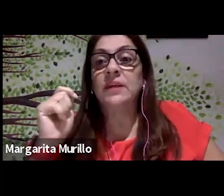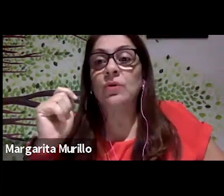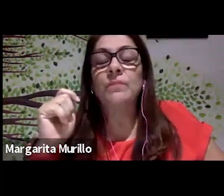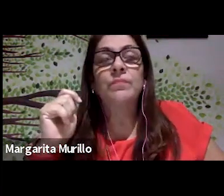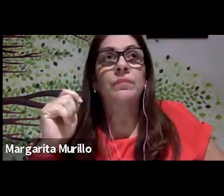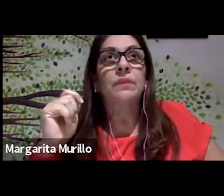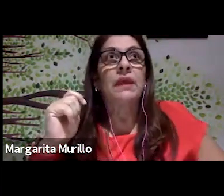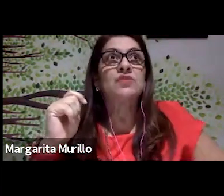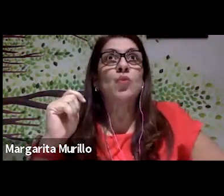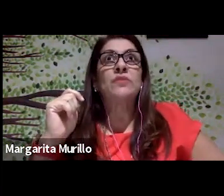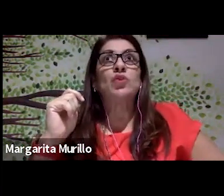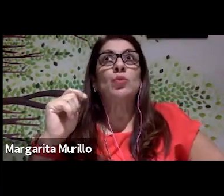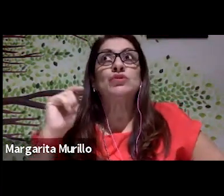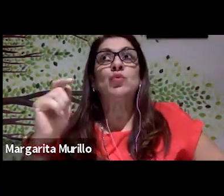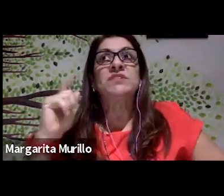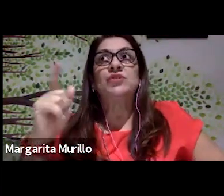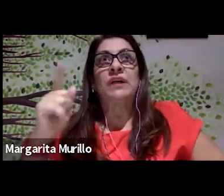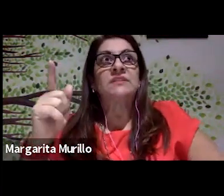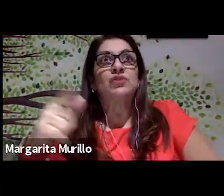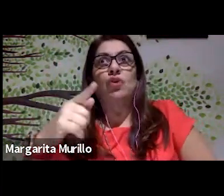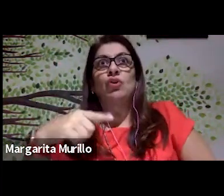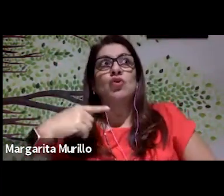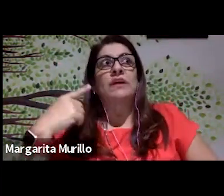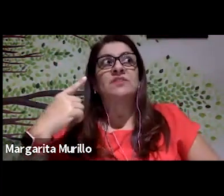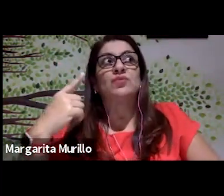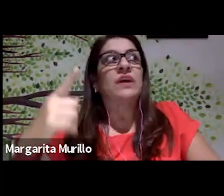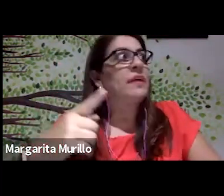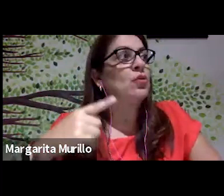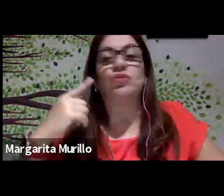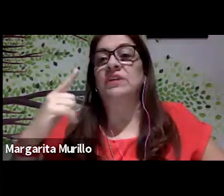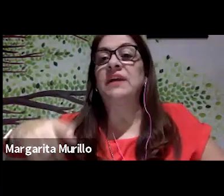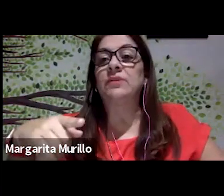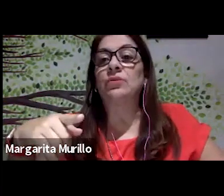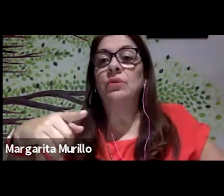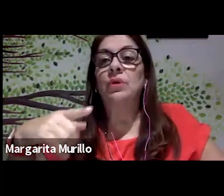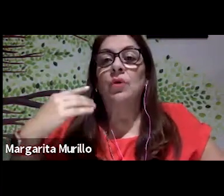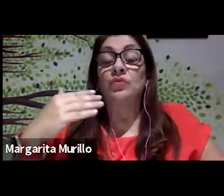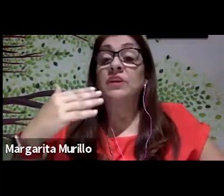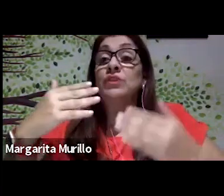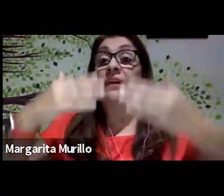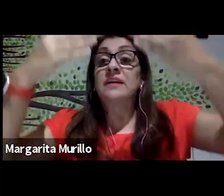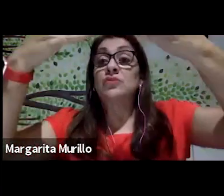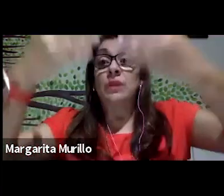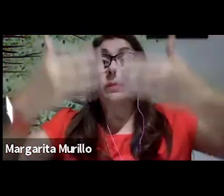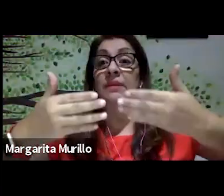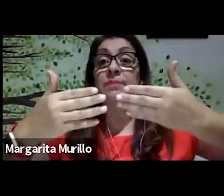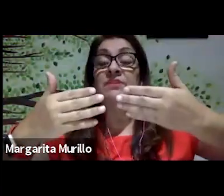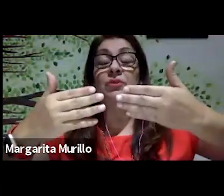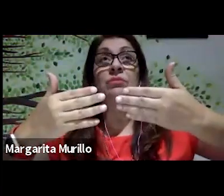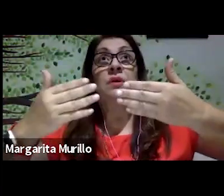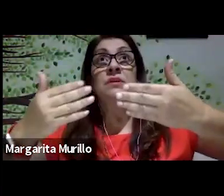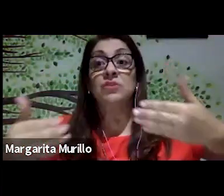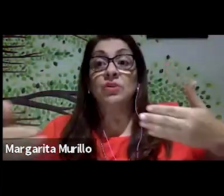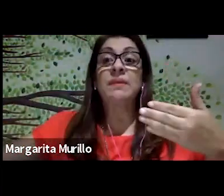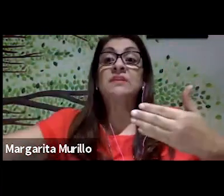crítico es cuando vos cuestionas todo lo que sucede en lo cotidiano O sea no te quedas con la primera